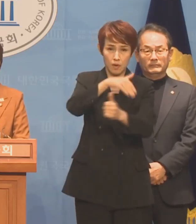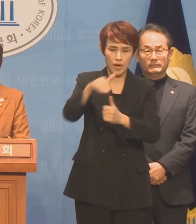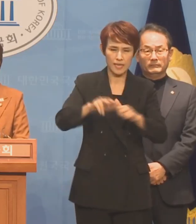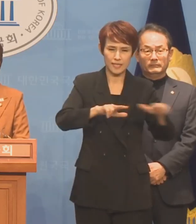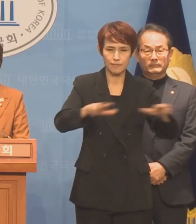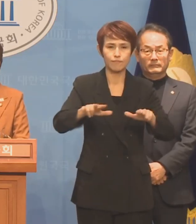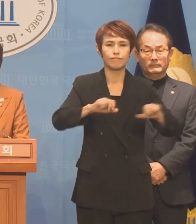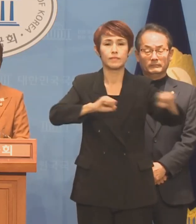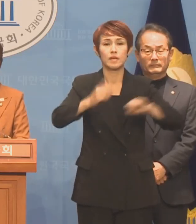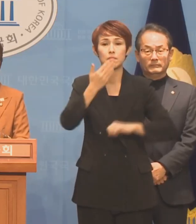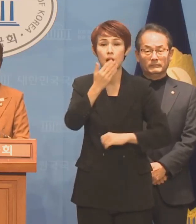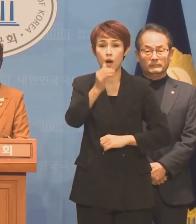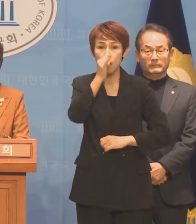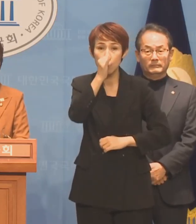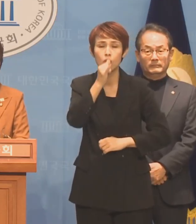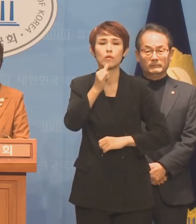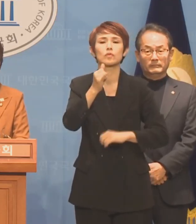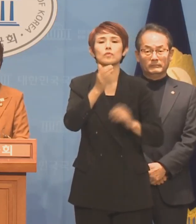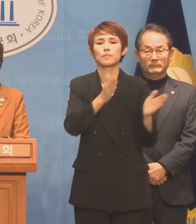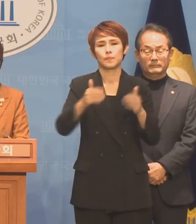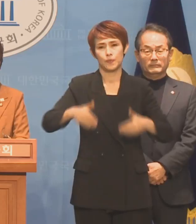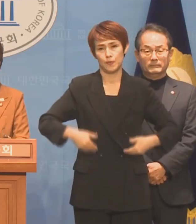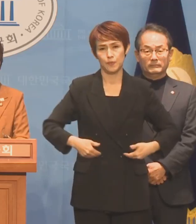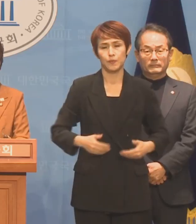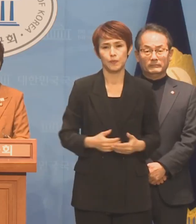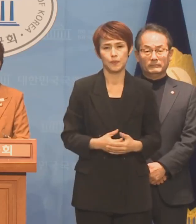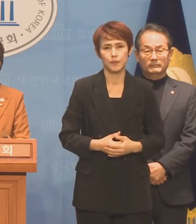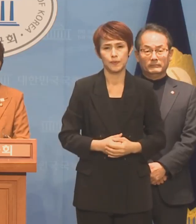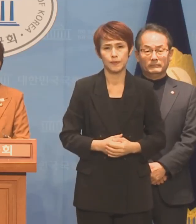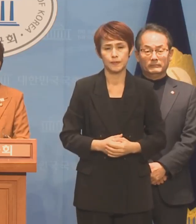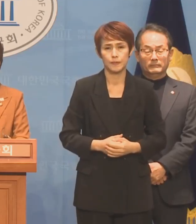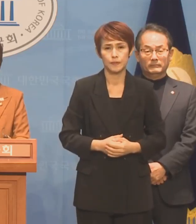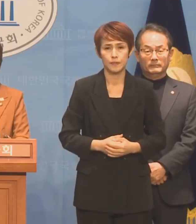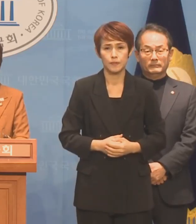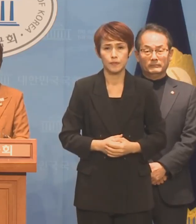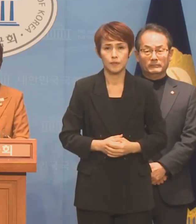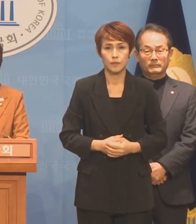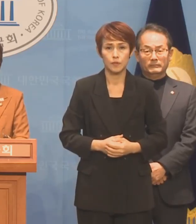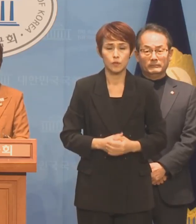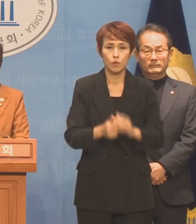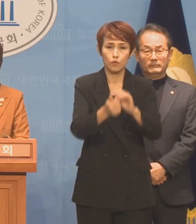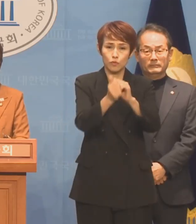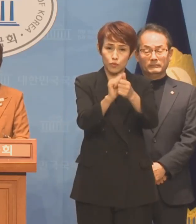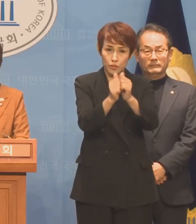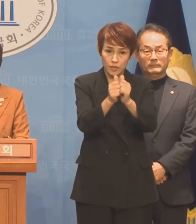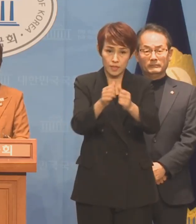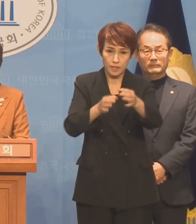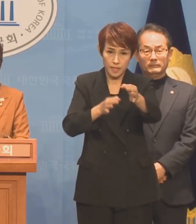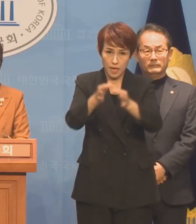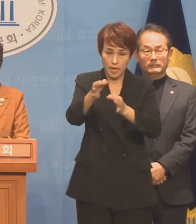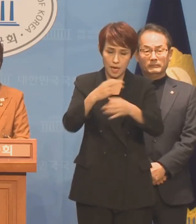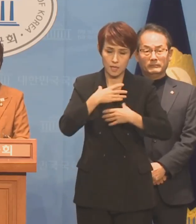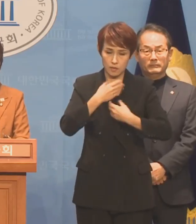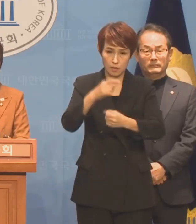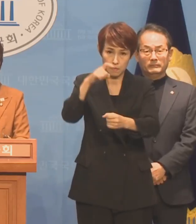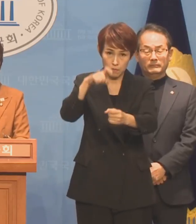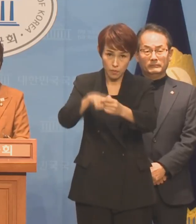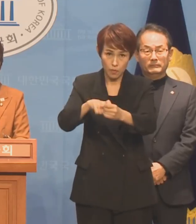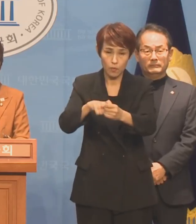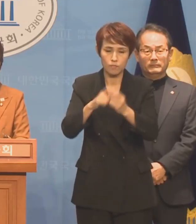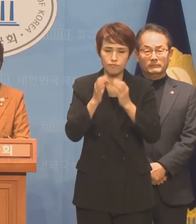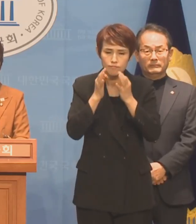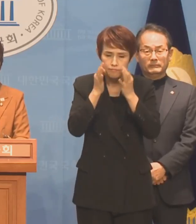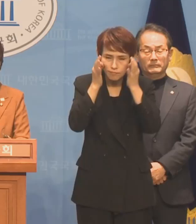수 있는 체계를 구축해야 할 것입니다. 또한 주식시장 안정화를 위한 여건 조성에도